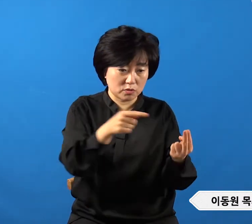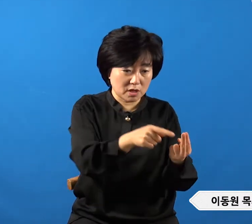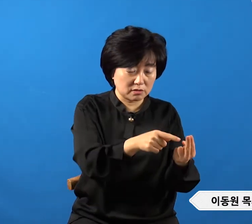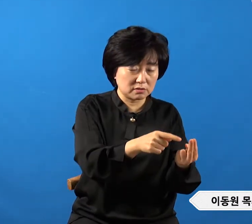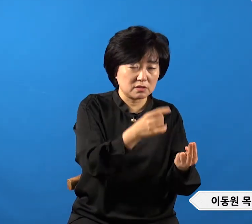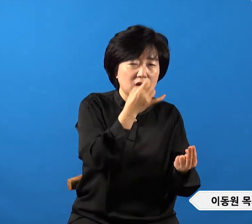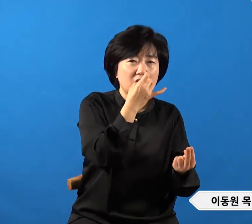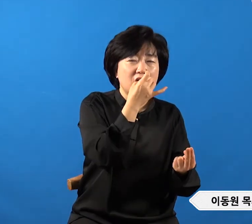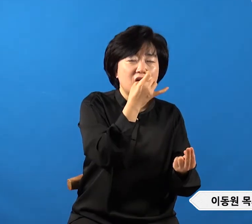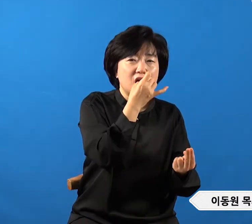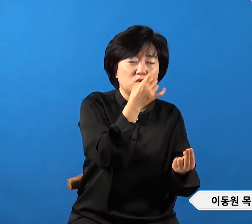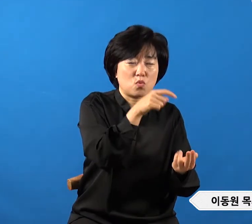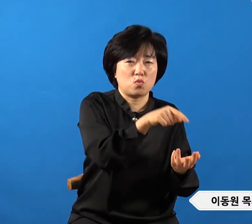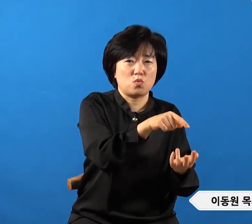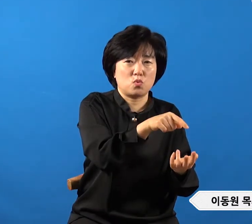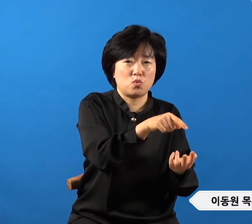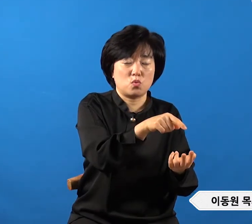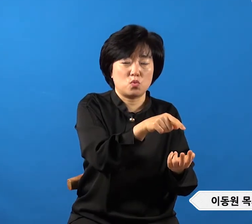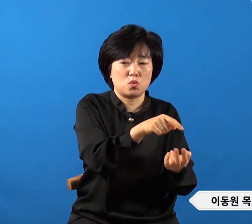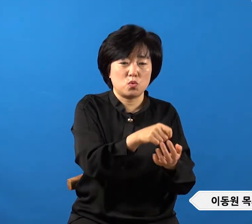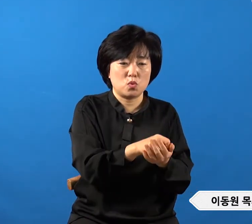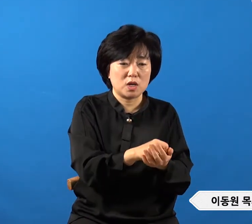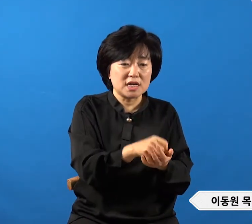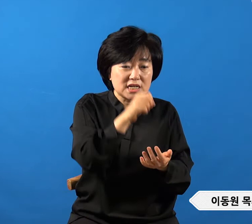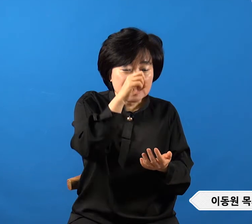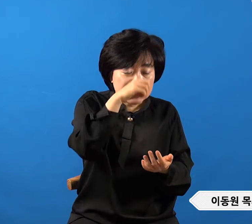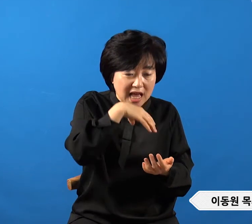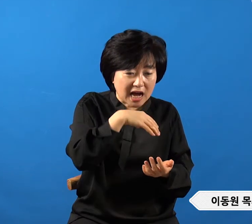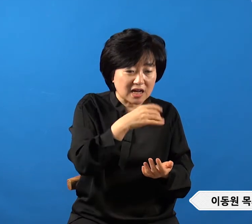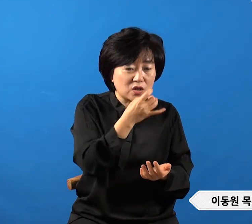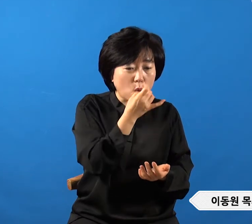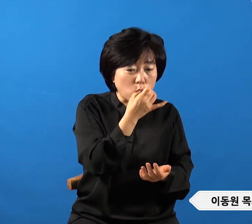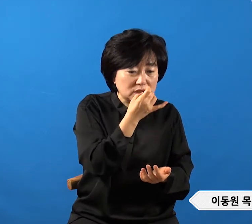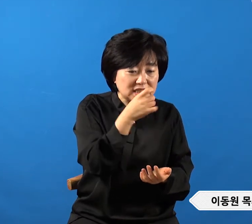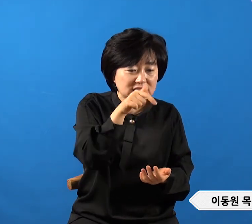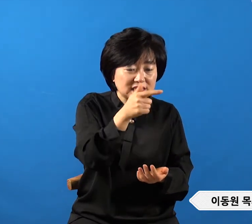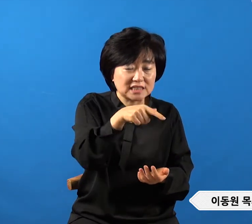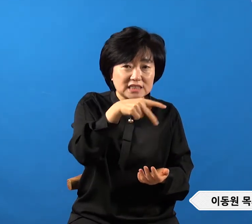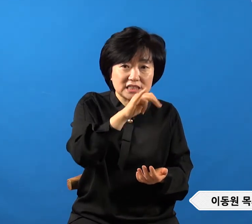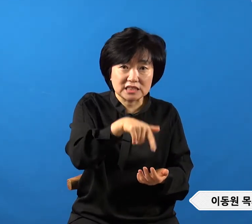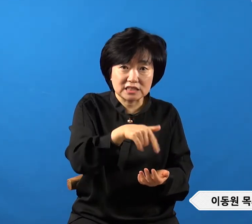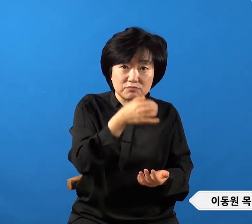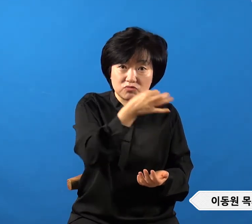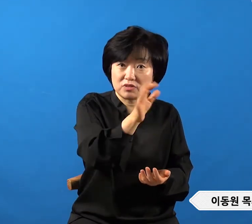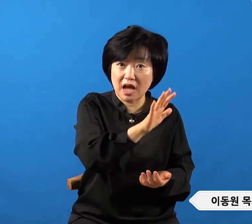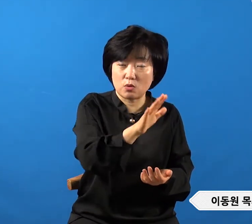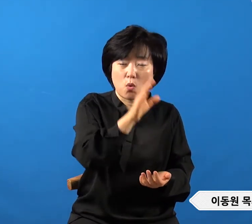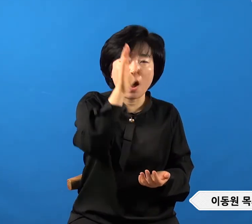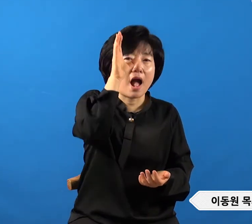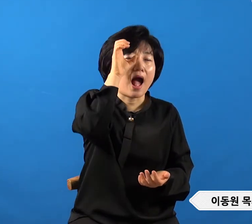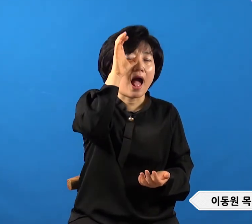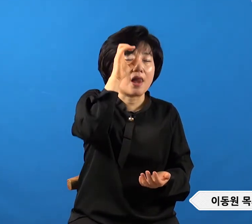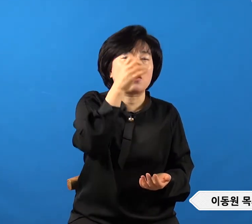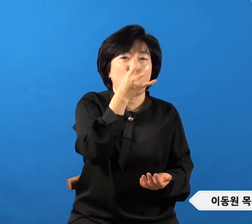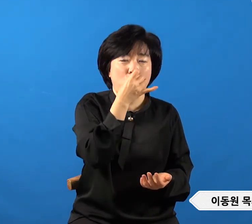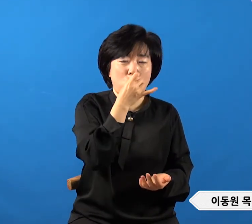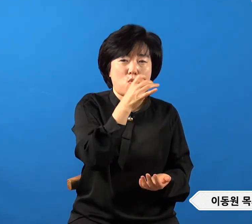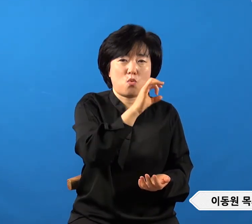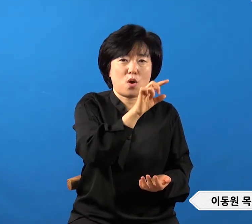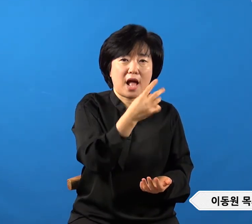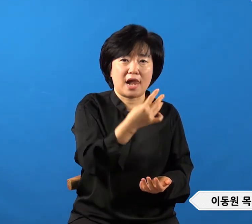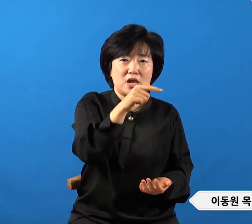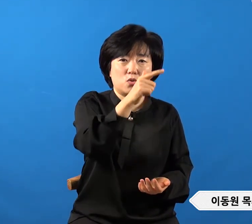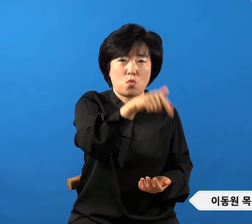모습을 부각하기 위해서 그냥 곡식이라고 그러지 않고 흔히 알곡과 가라지의 비유 이렇게 오랫동안